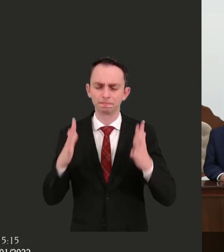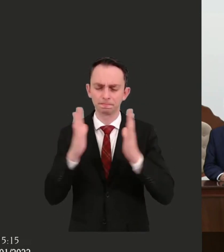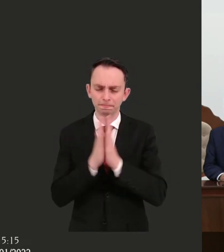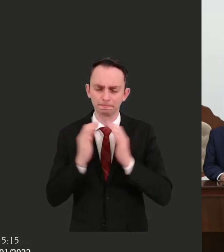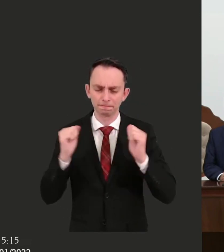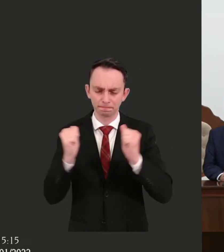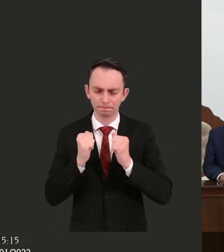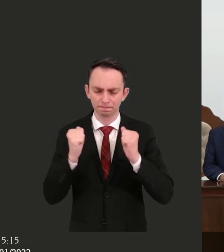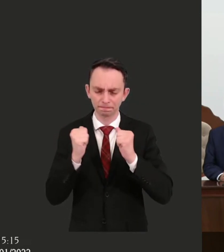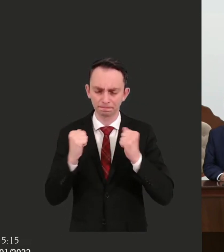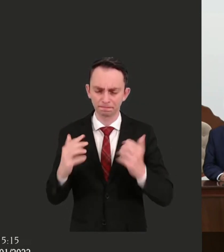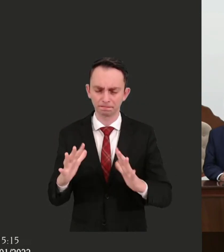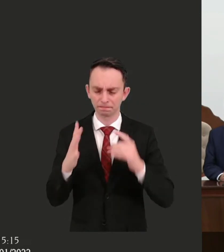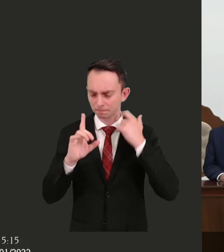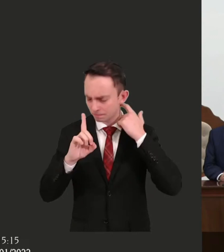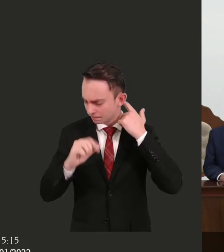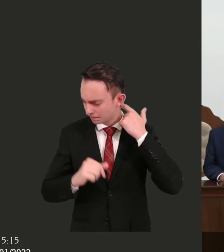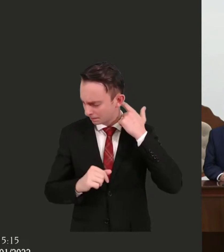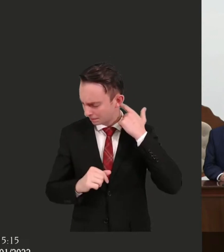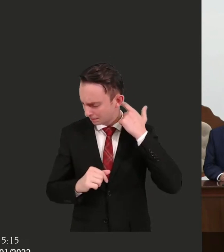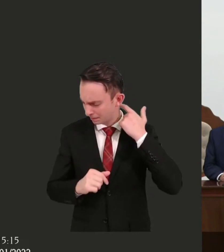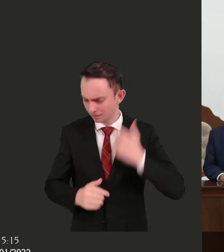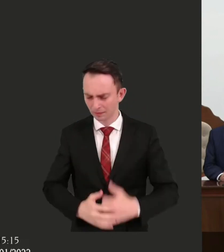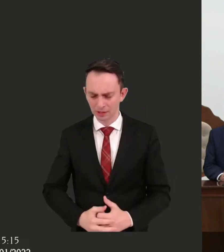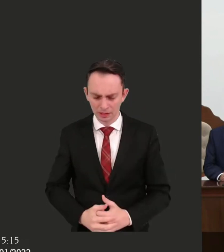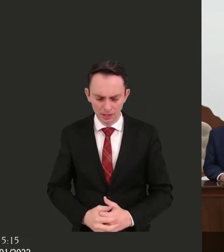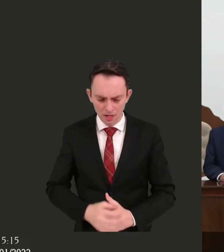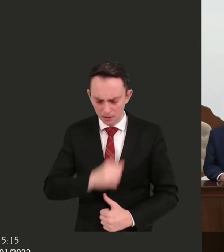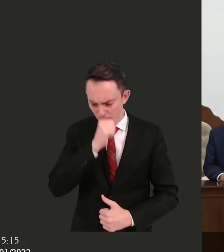Glória a Jesus, santo é o teu nome.